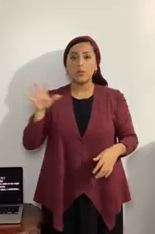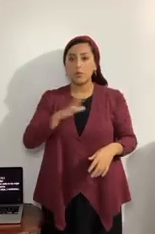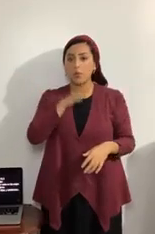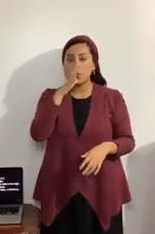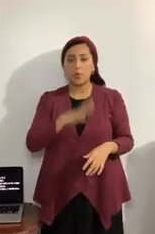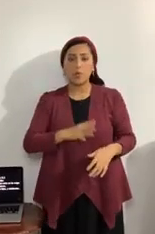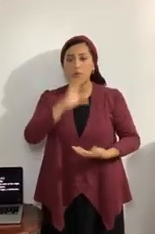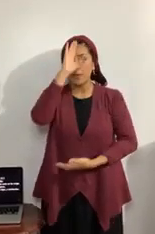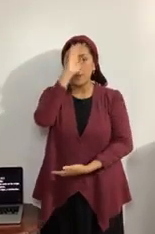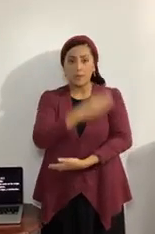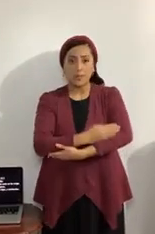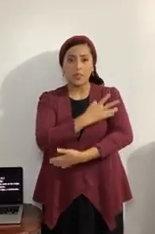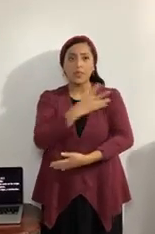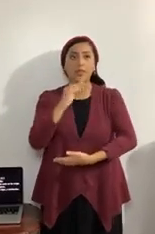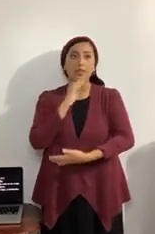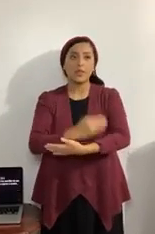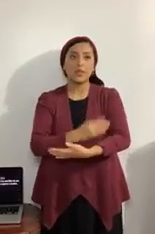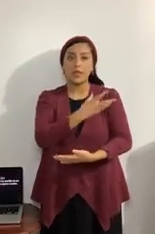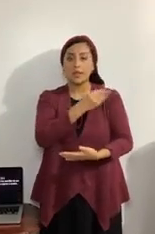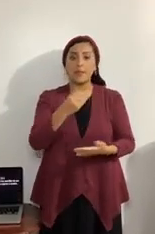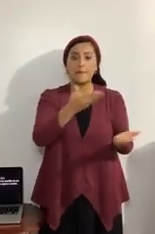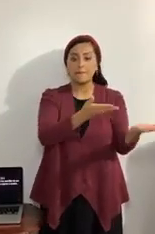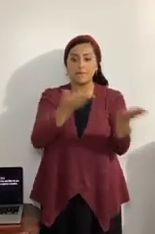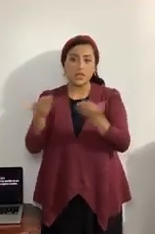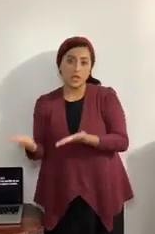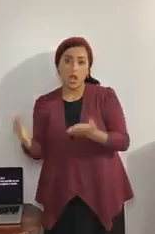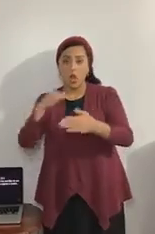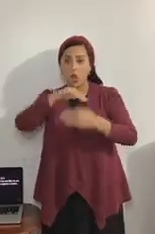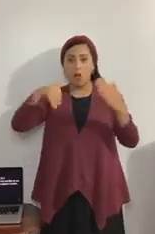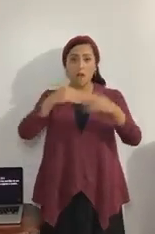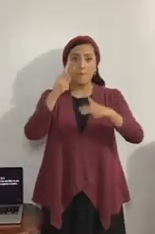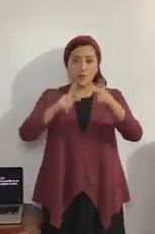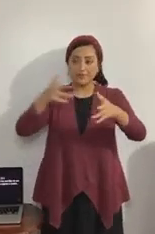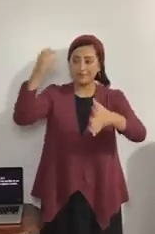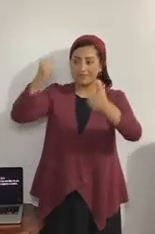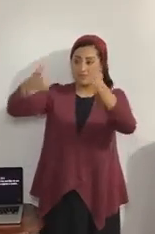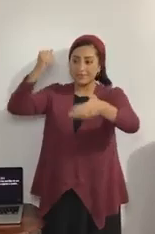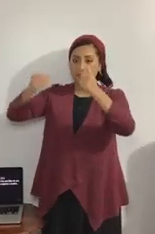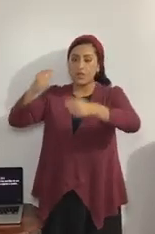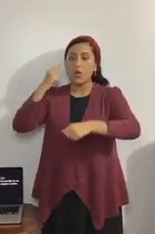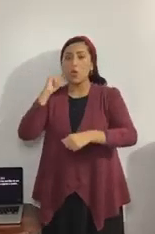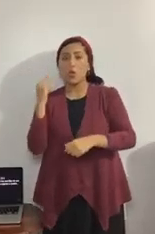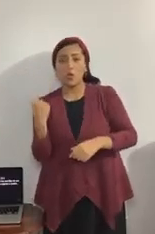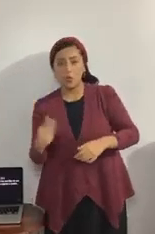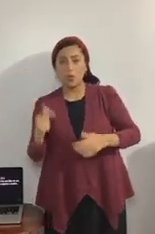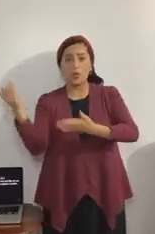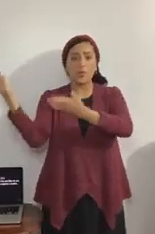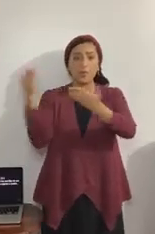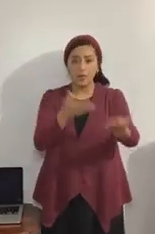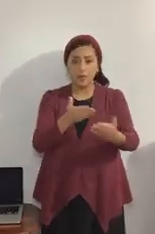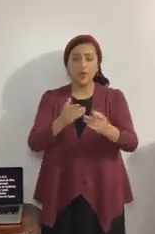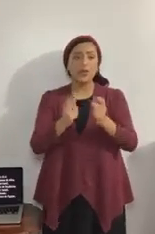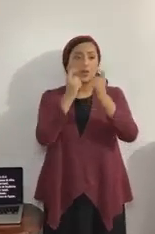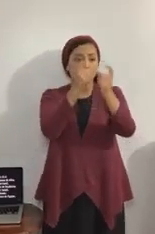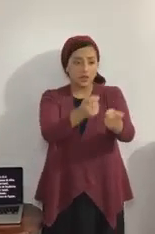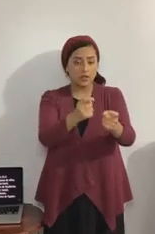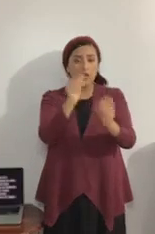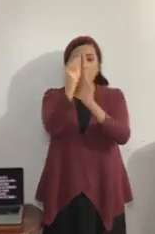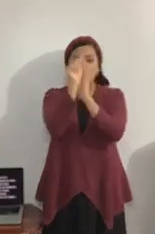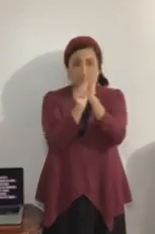hijos y de vuestras hijas, y traédmelos. Entonces todo el pueblo apartó los arcillos de oro que tenían sus orejas y los trajeron a Aarón. Y él los